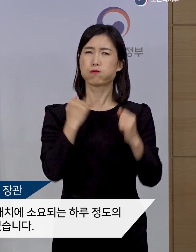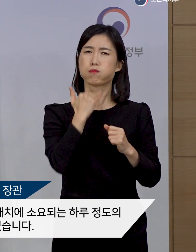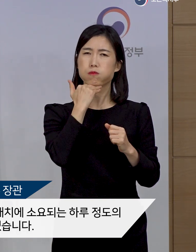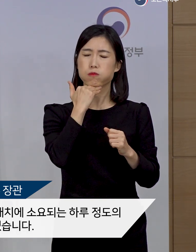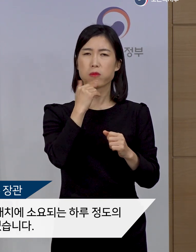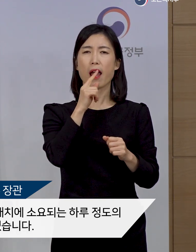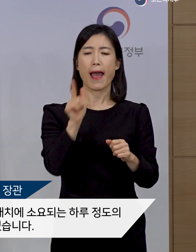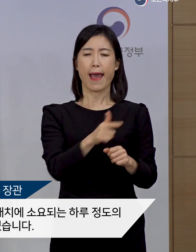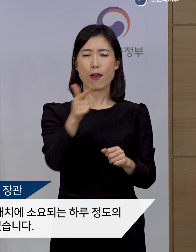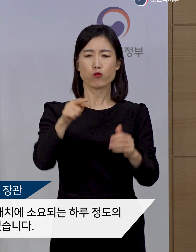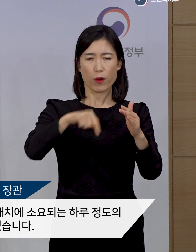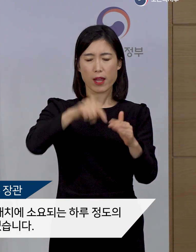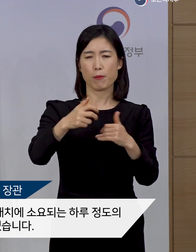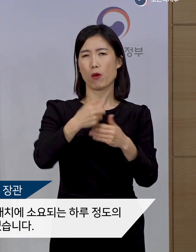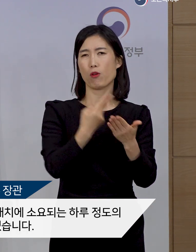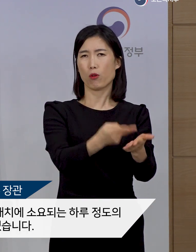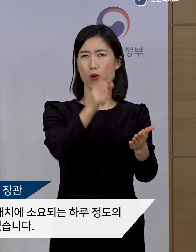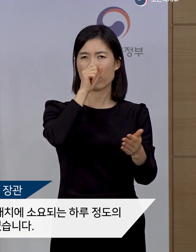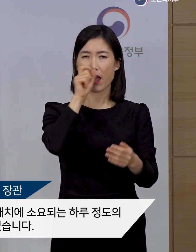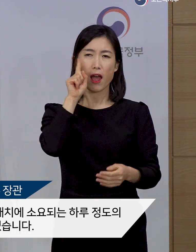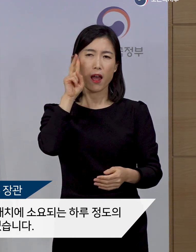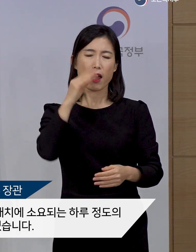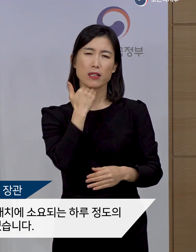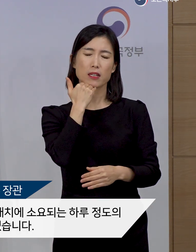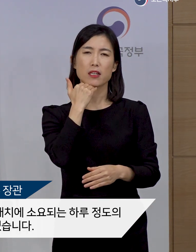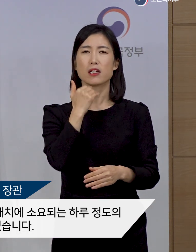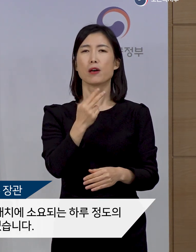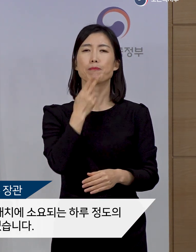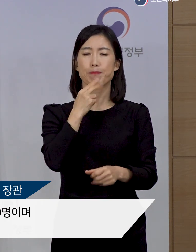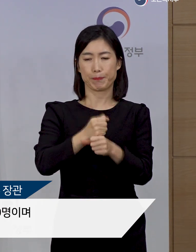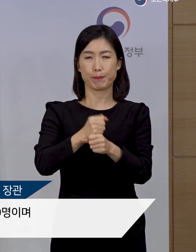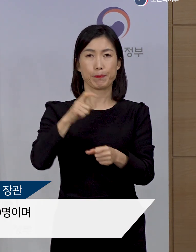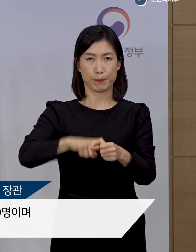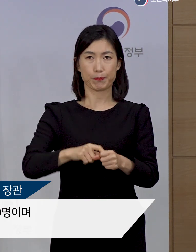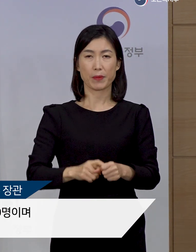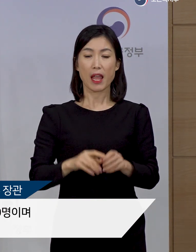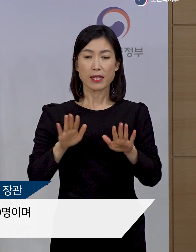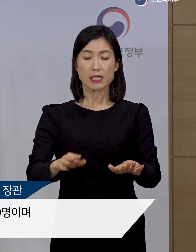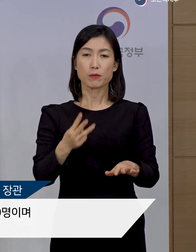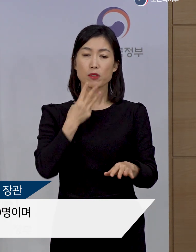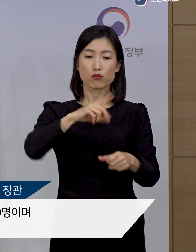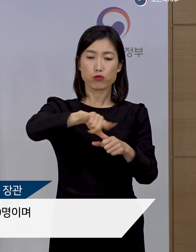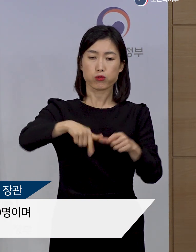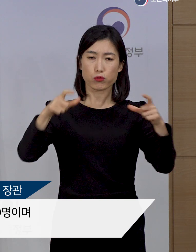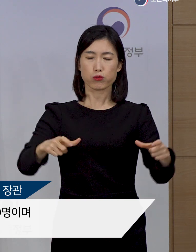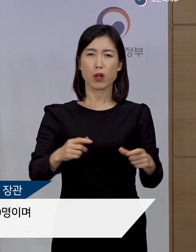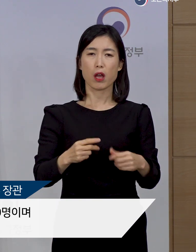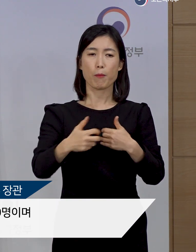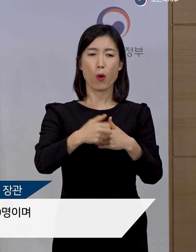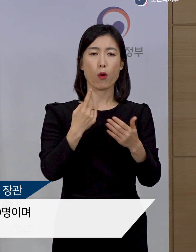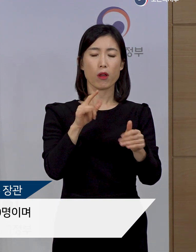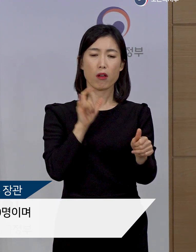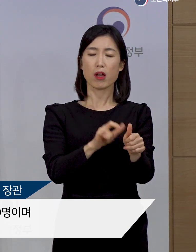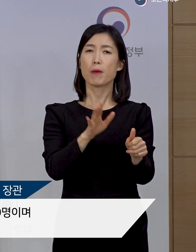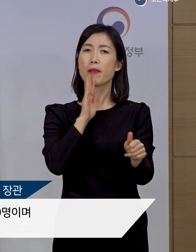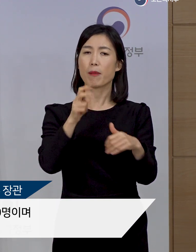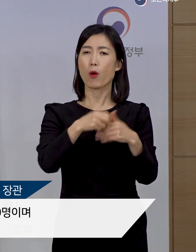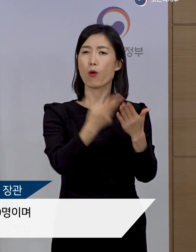것입니다. 이상에서 설명한 1만 병상 확충 외에도 각 지자체별로